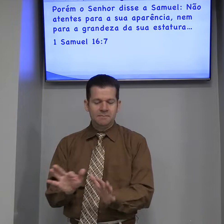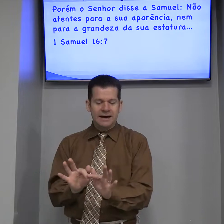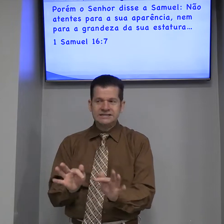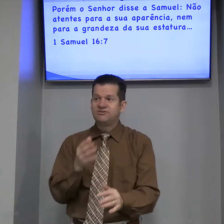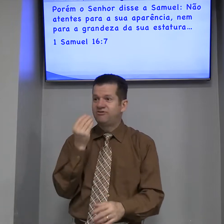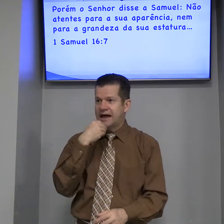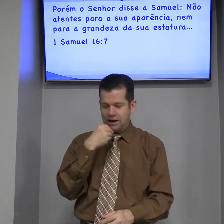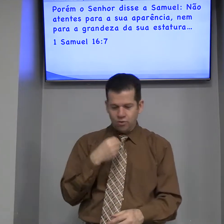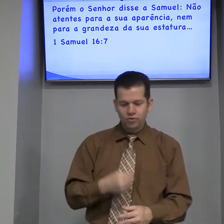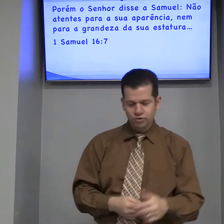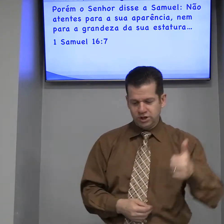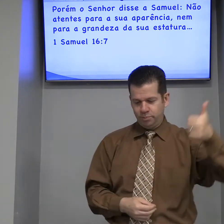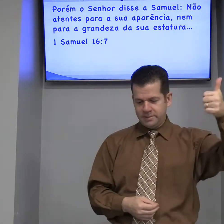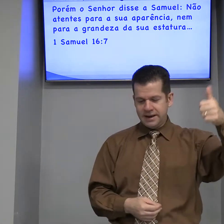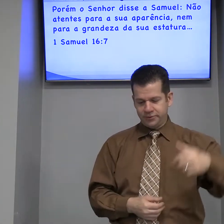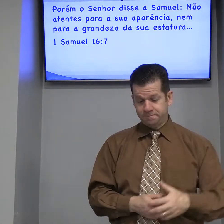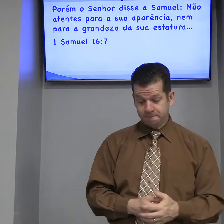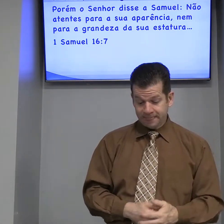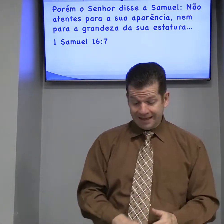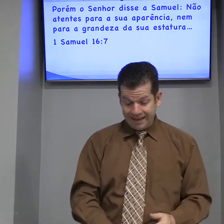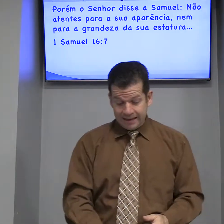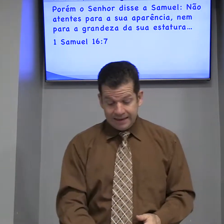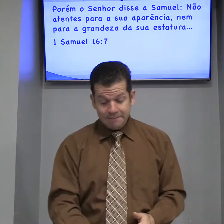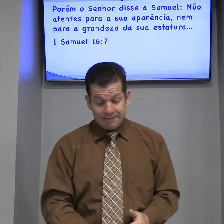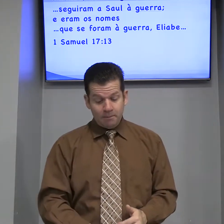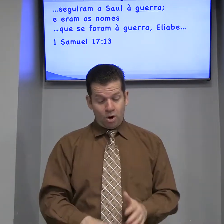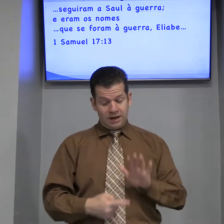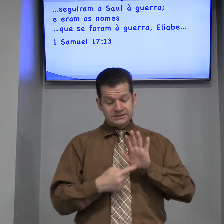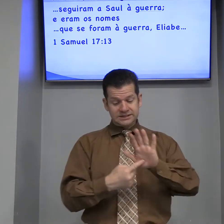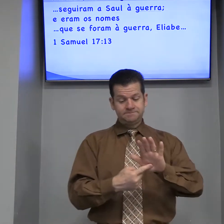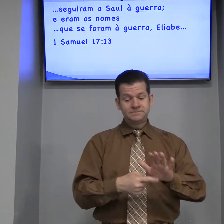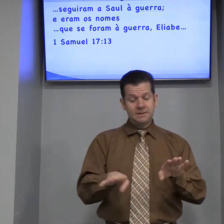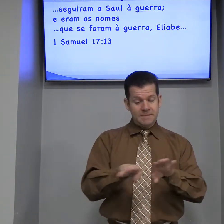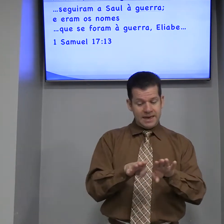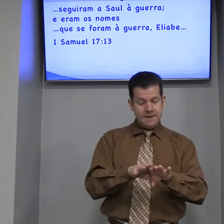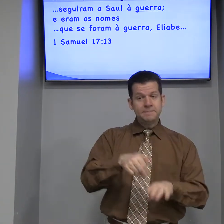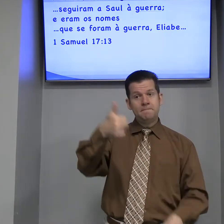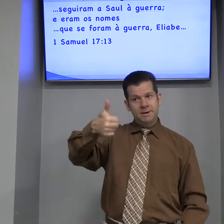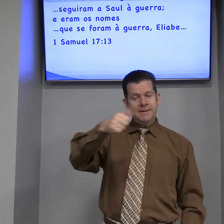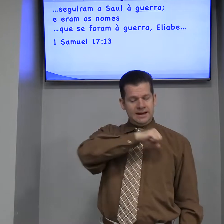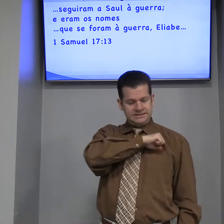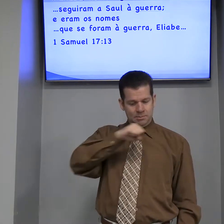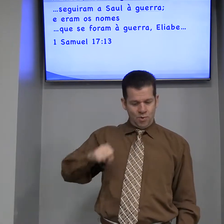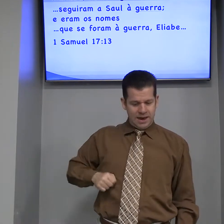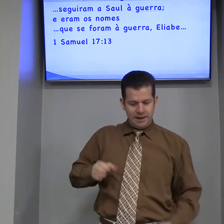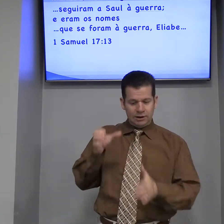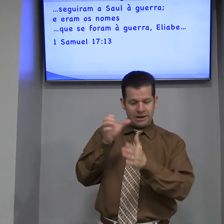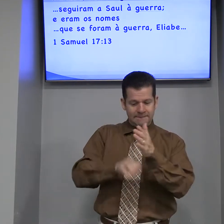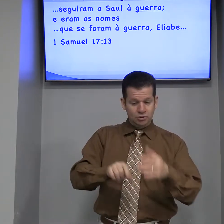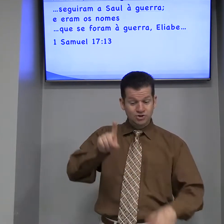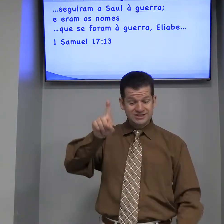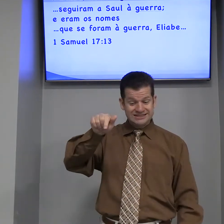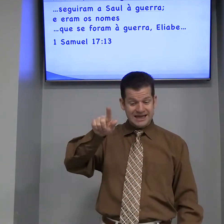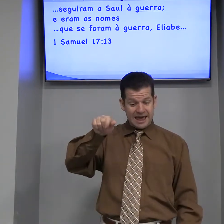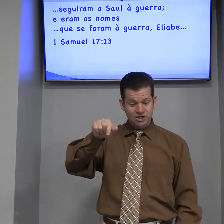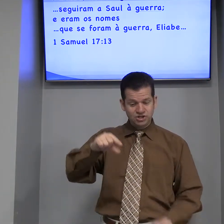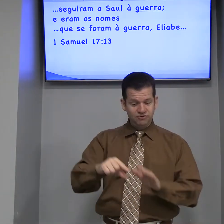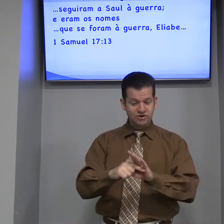mais fraco do que o primeiro. E a Bíblia mostra também, 1 Samuel, lá no capítulo 17,